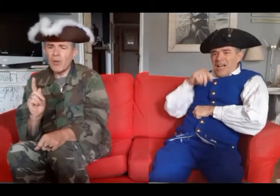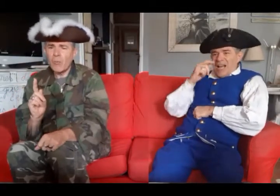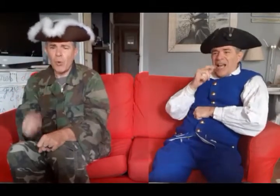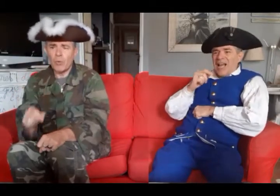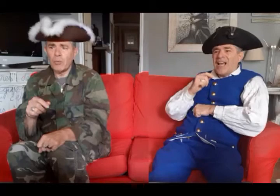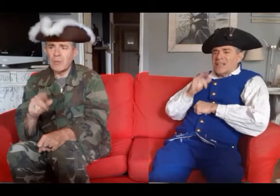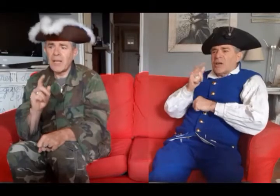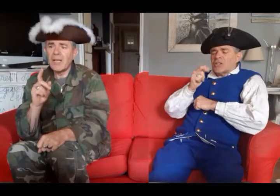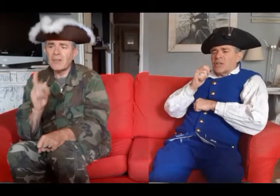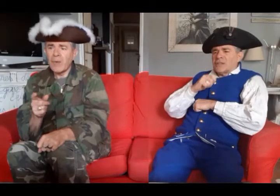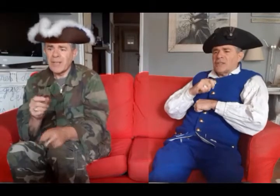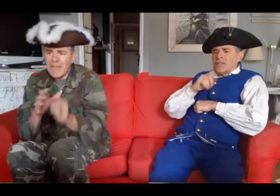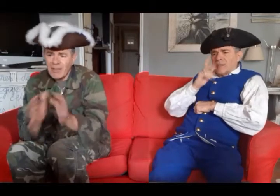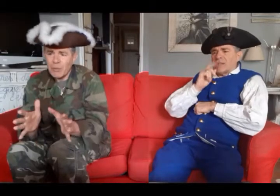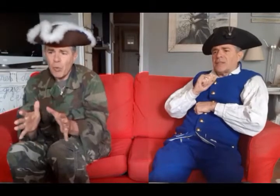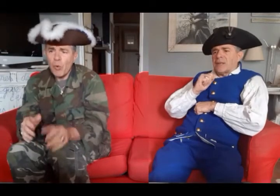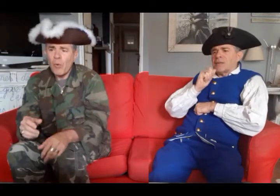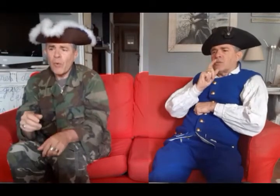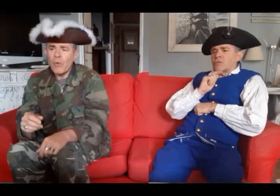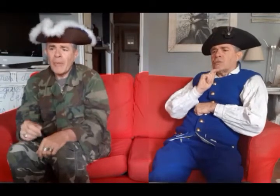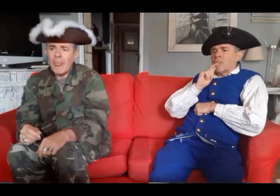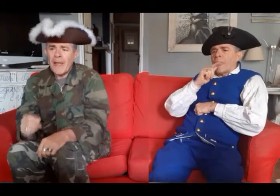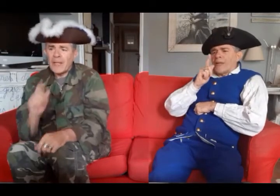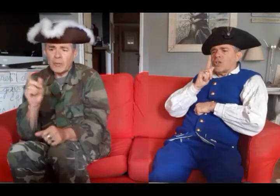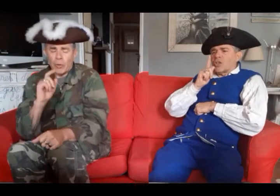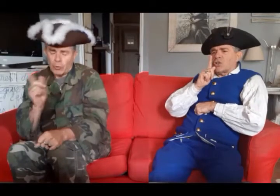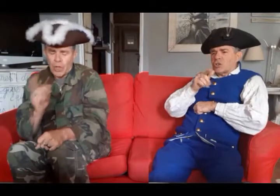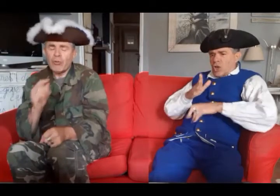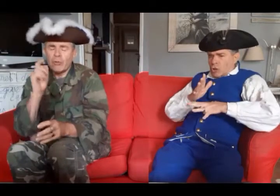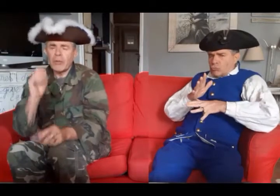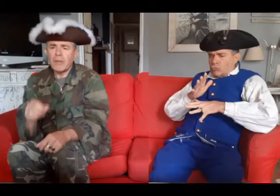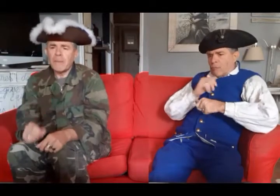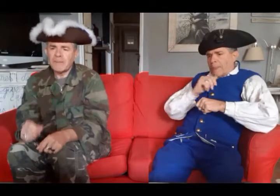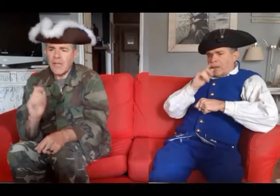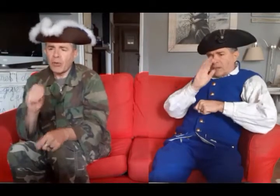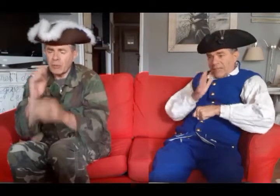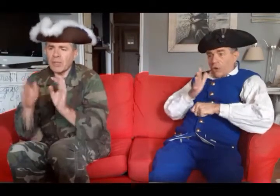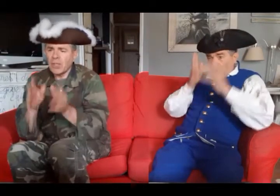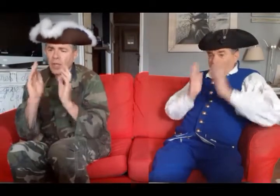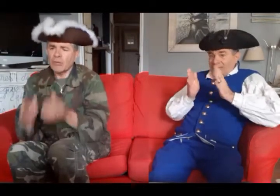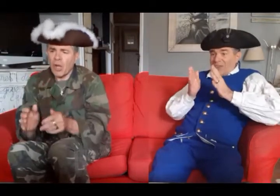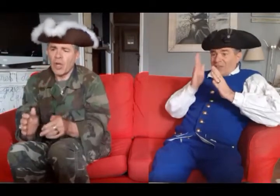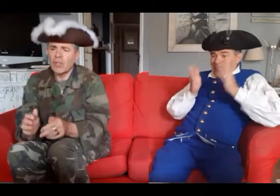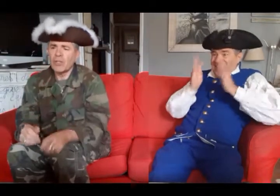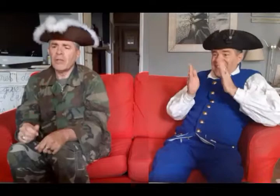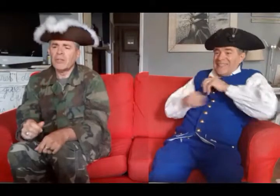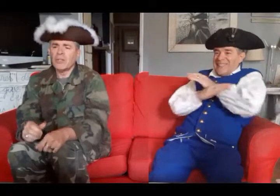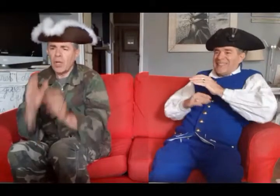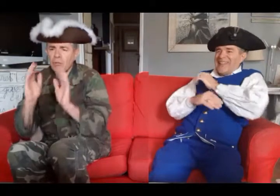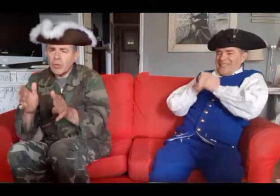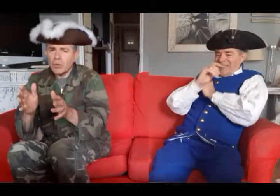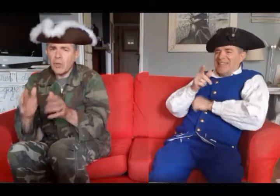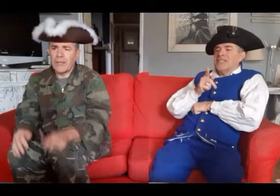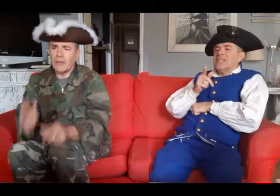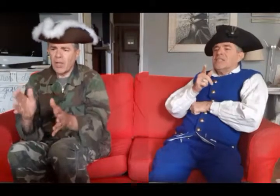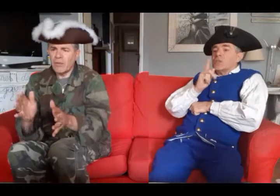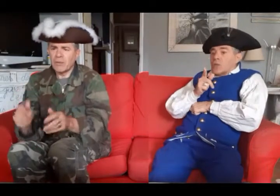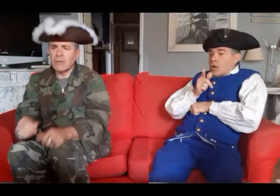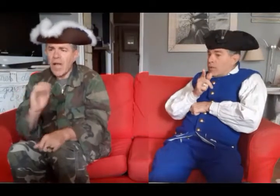debout. C'est formidable. Tout le monde à 4 heures debout. 4 heures et quart. Non, 4 heures. 4 heures, allez, sortir, douche froide,